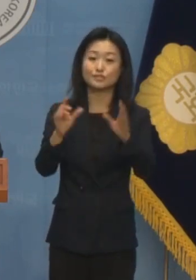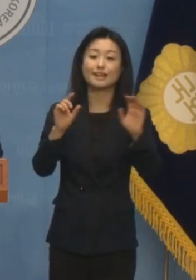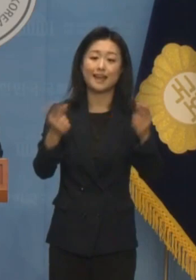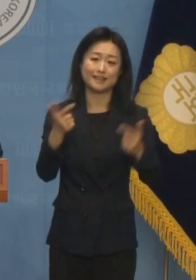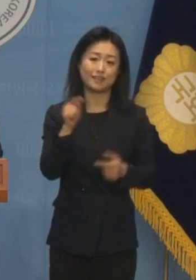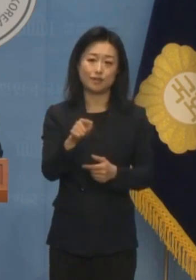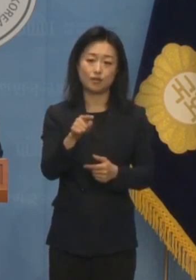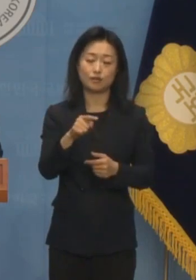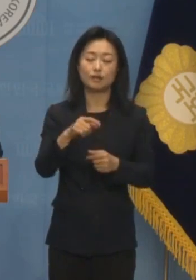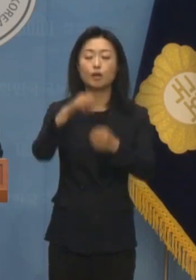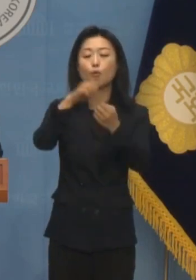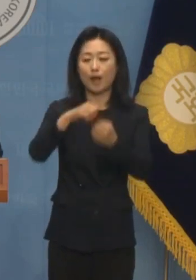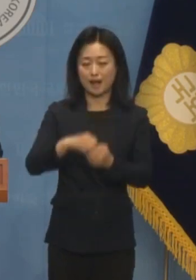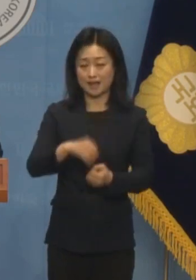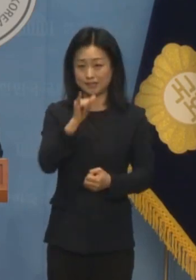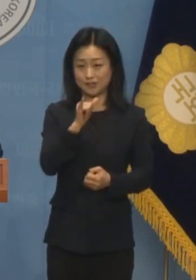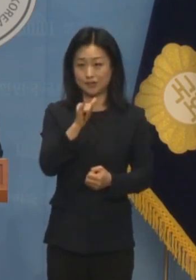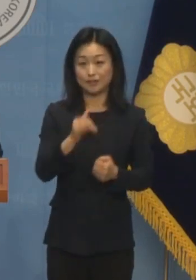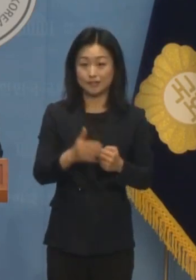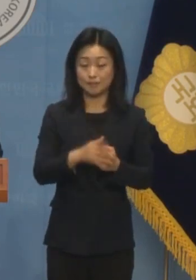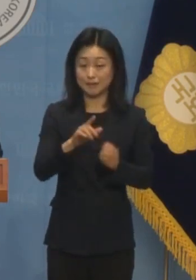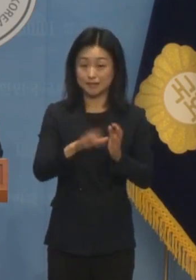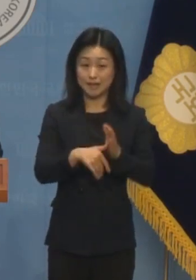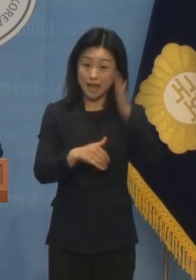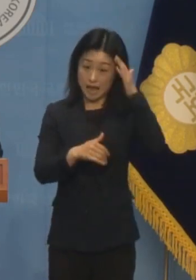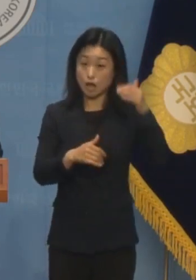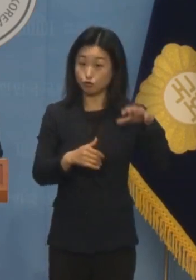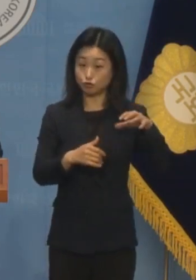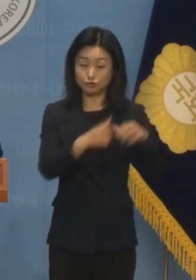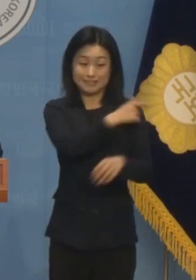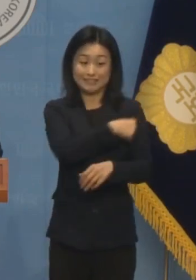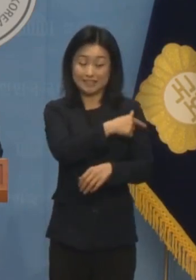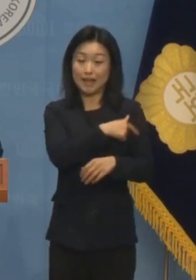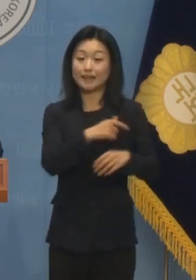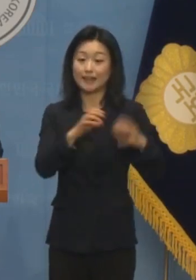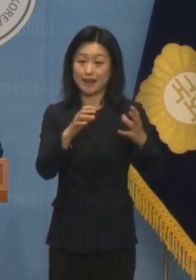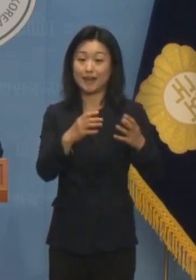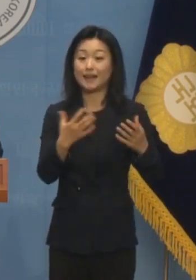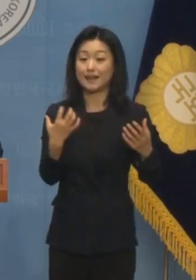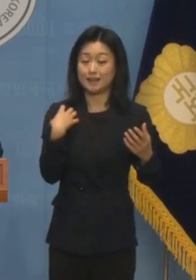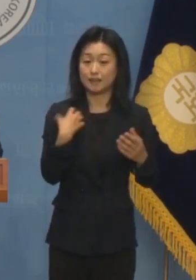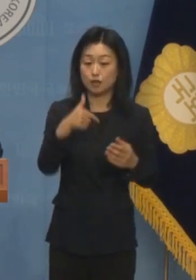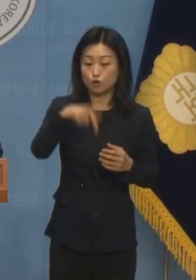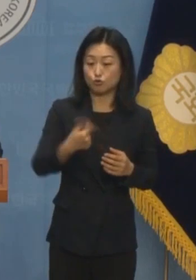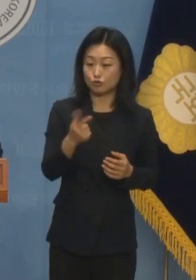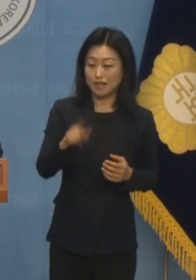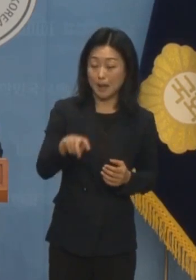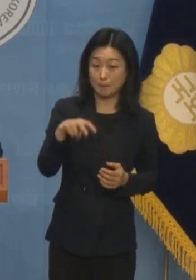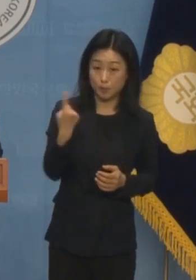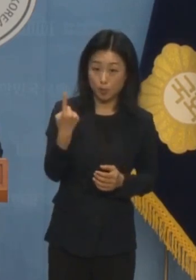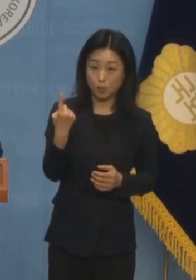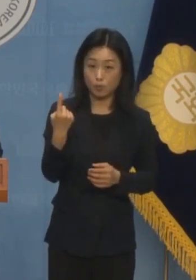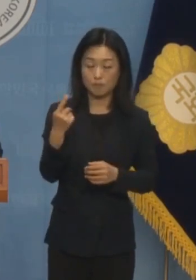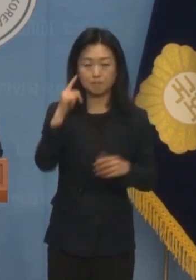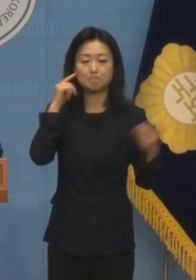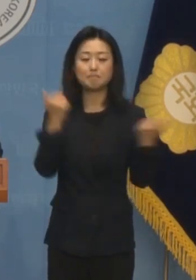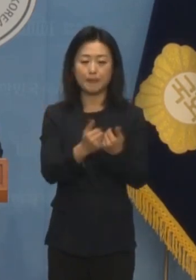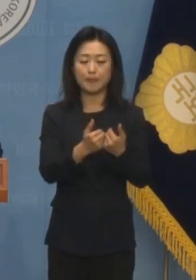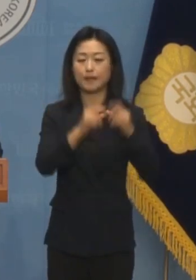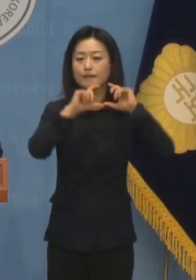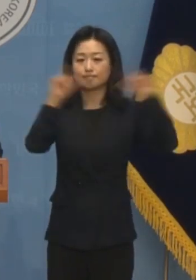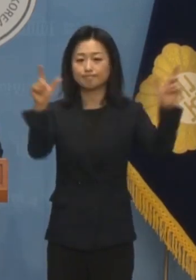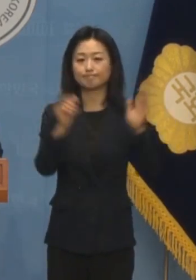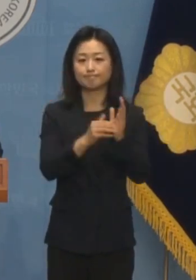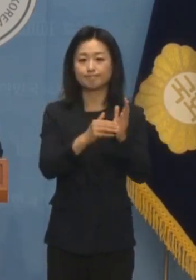않는 것이 관례입니다 그런 측면에서 당시 우리나라 정부가 남도에 대한 세계유산 등재의 반대를